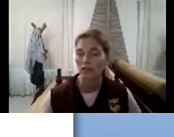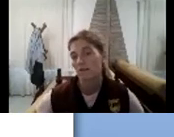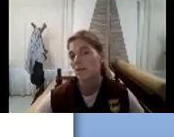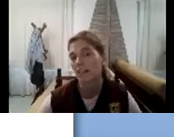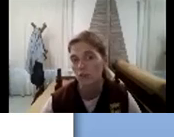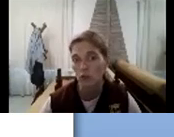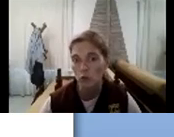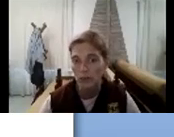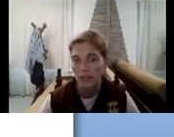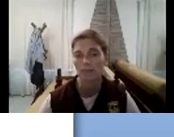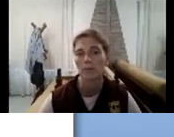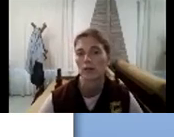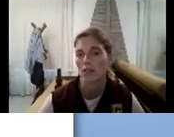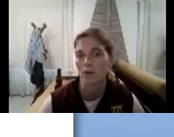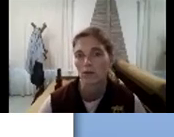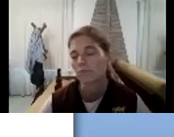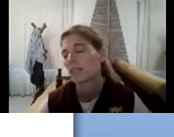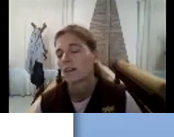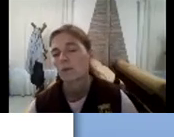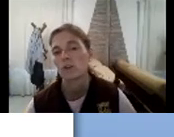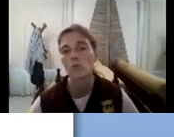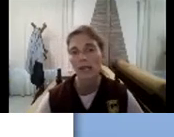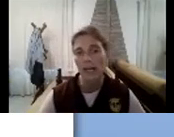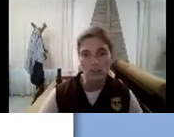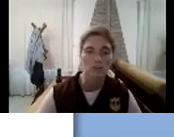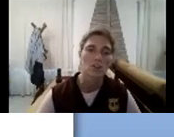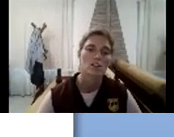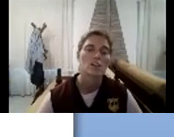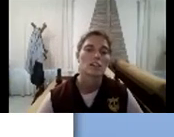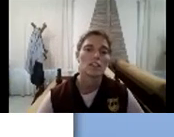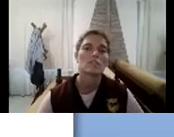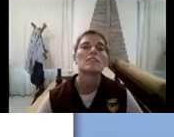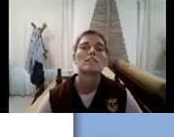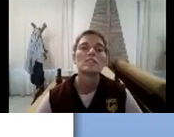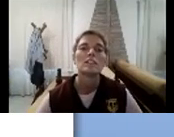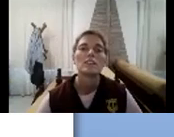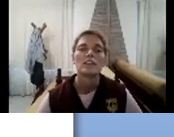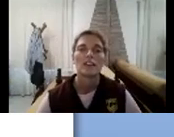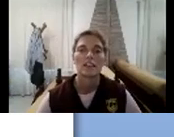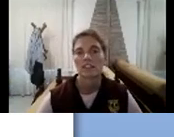sabemos, sabemos que nació en octubre, pero no sabemos cuándo cumple años. Claro. Y